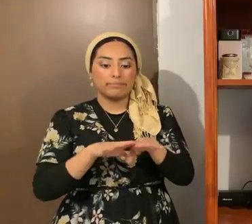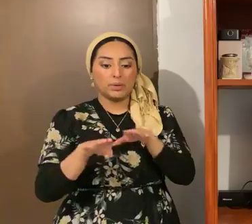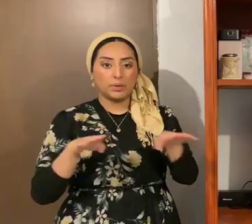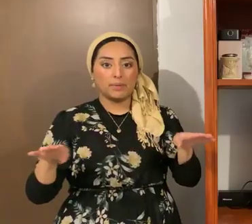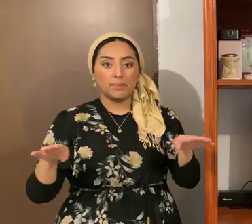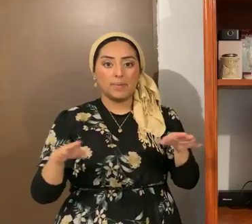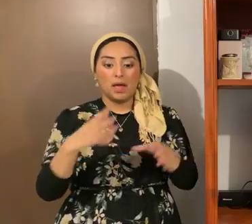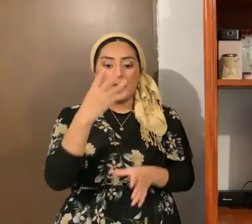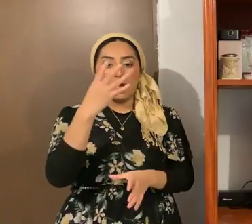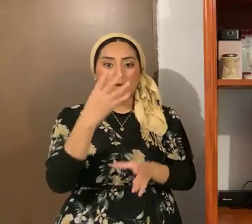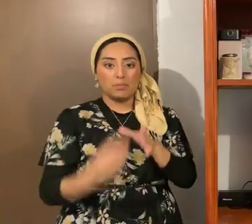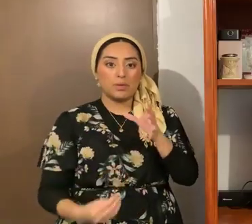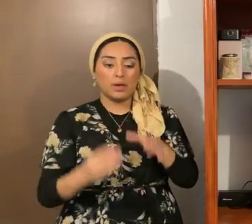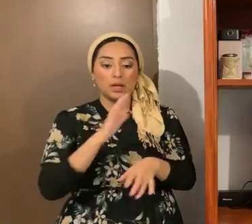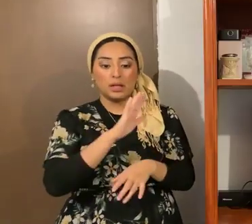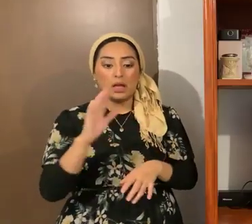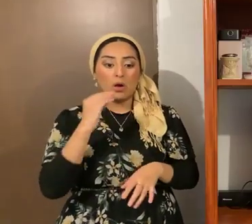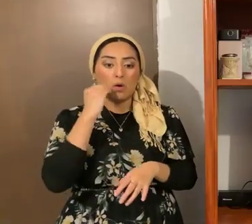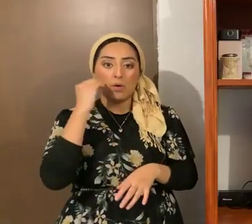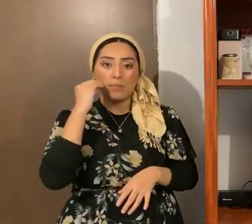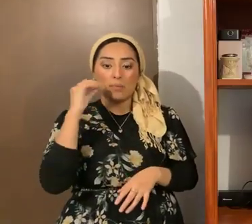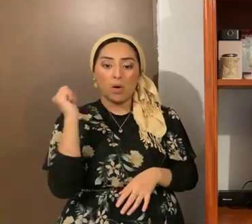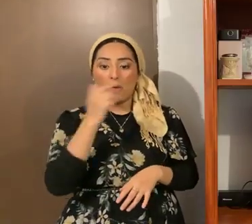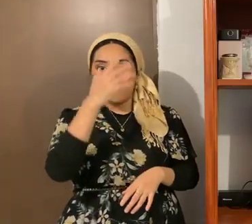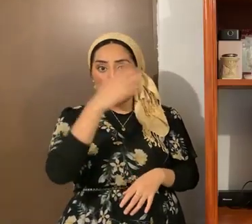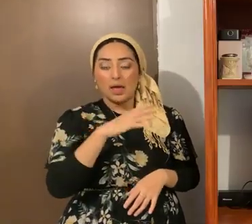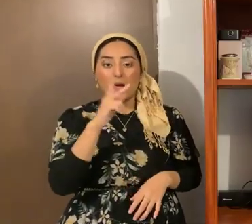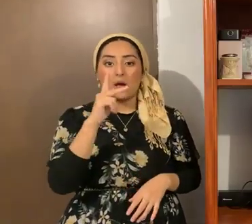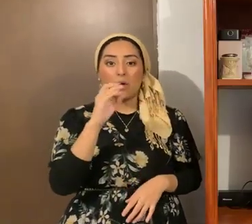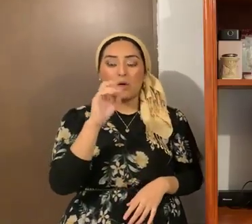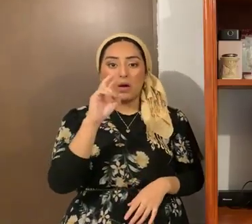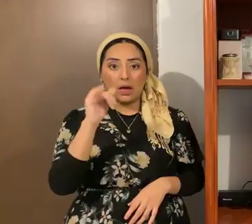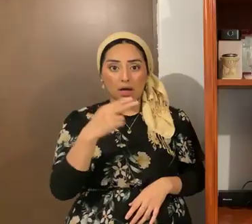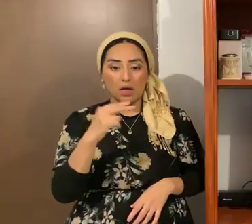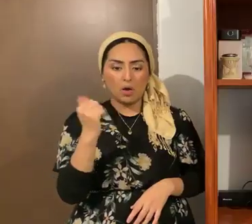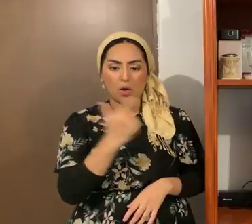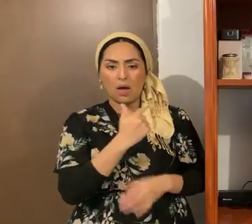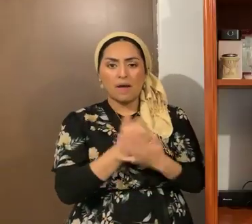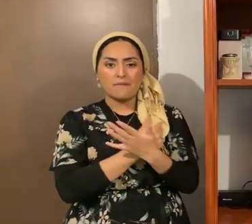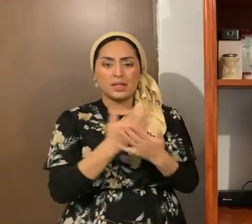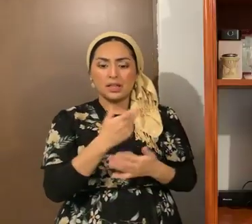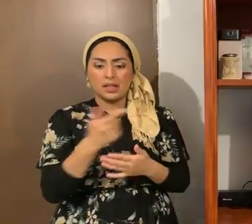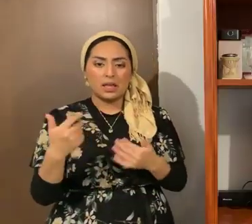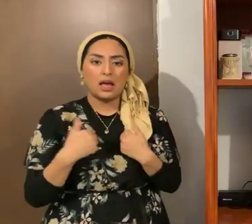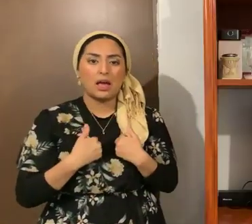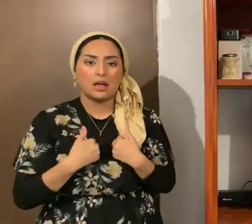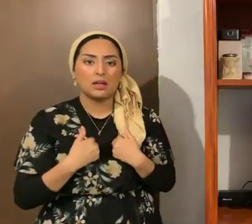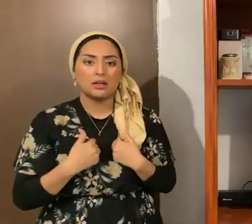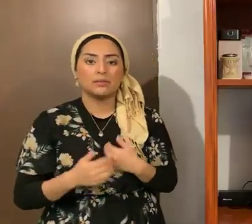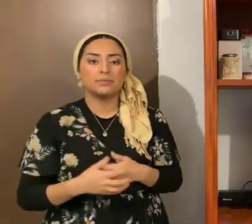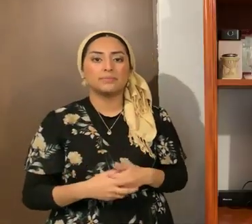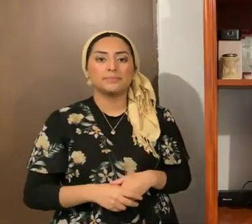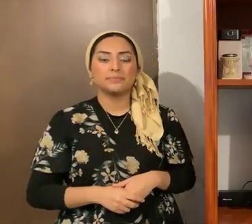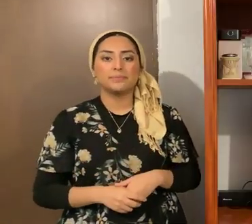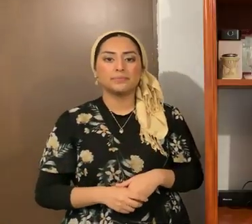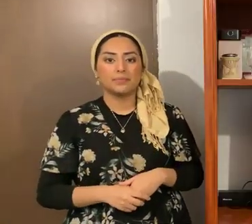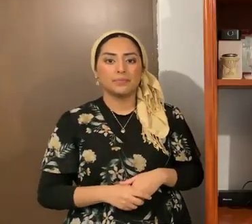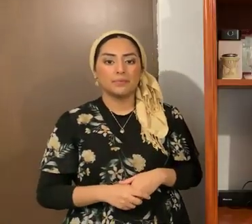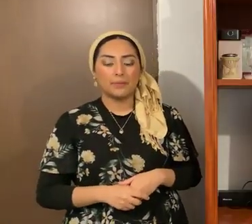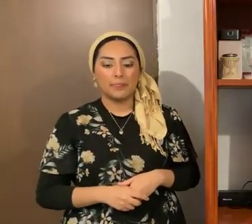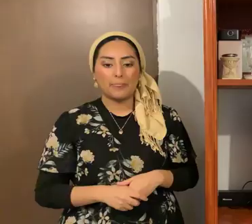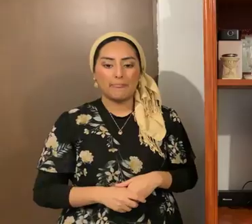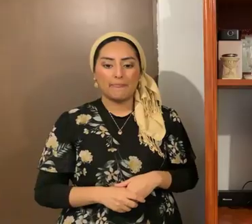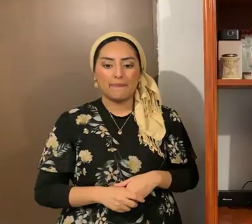y los tragó a ellos, a sus casas, a todos los hombres de Coré y a todos sus bienes. A ver, 2:32, amén.